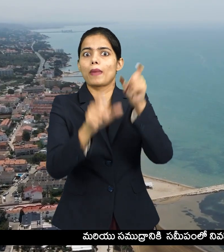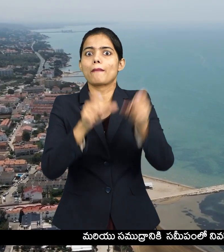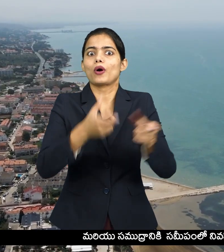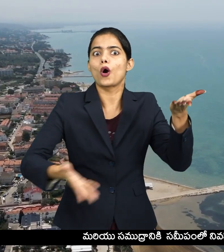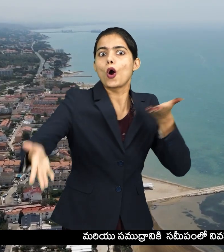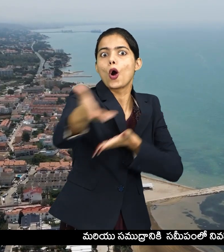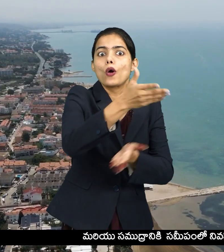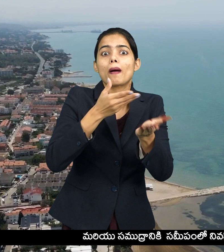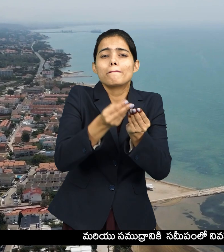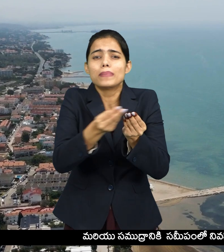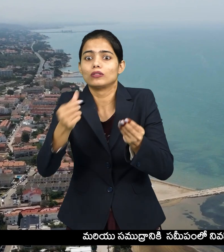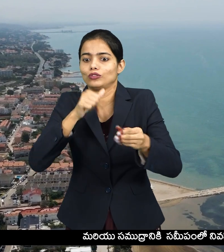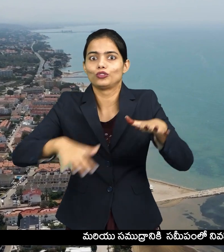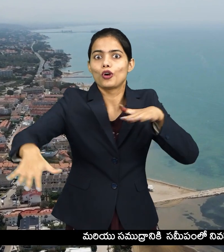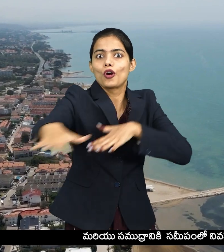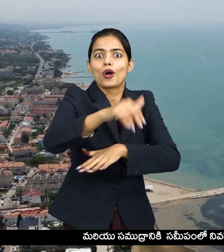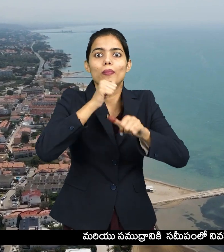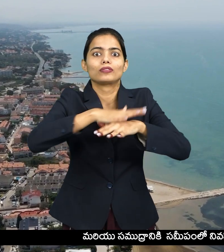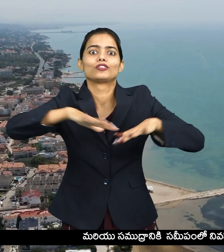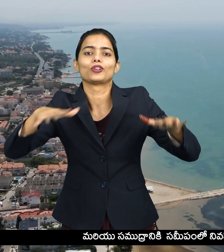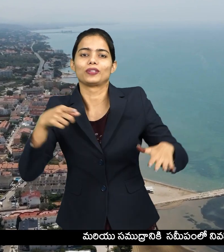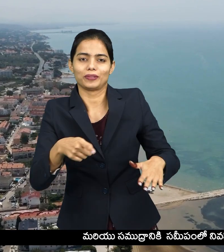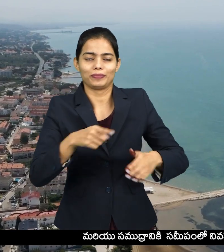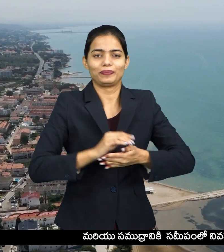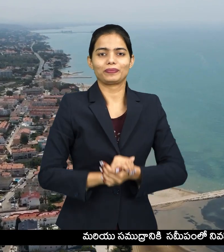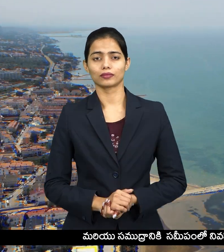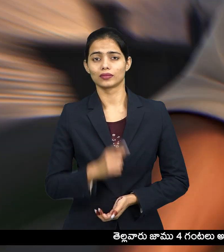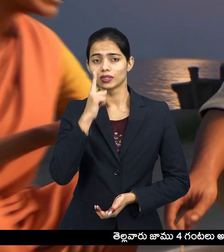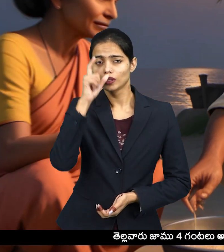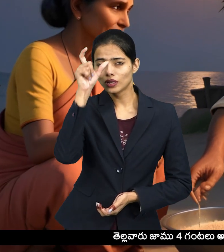సమీపంలో నివసిస్తున్న ప్రజల జీవితాలను గురించి తెలుసుకుందాం.